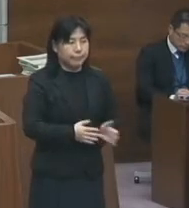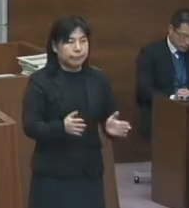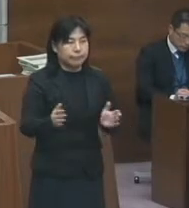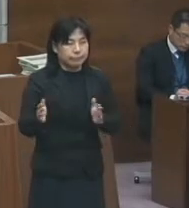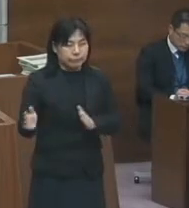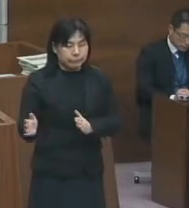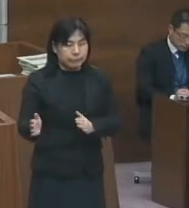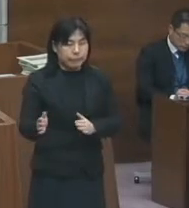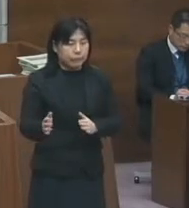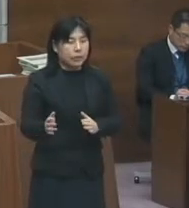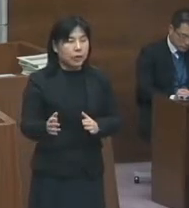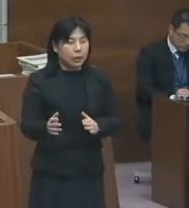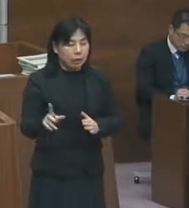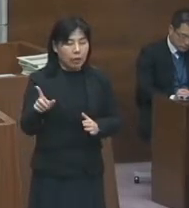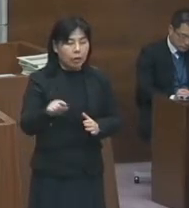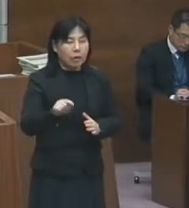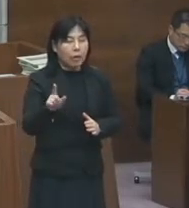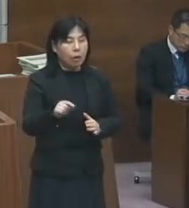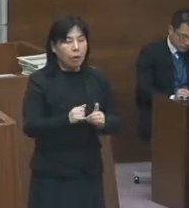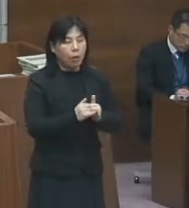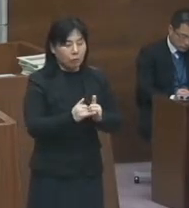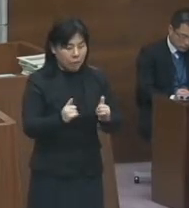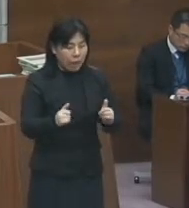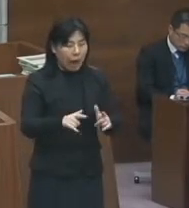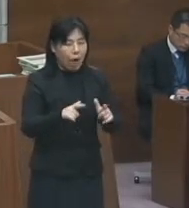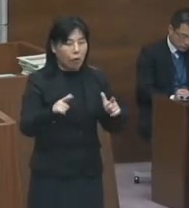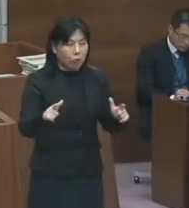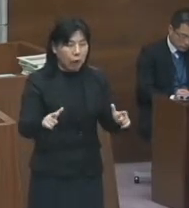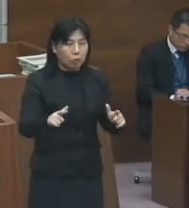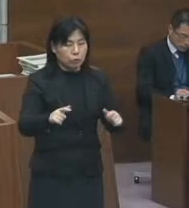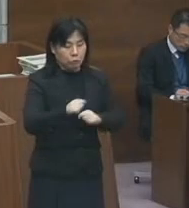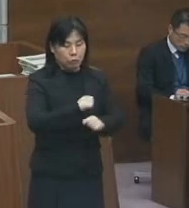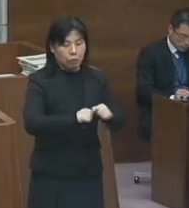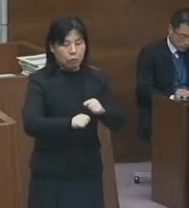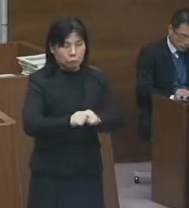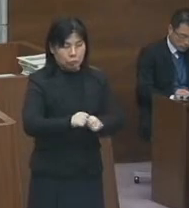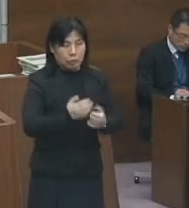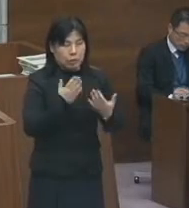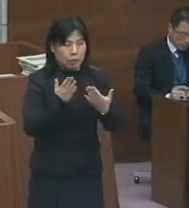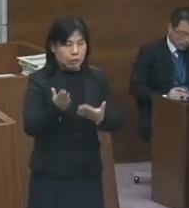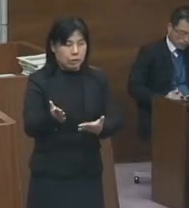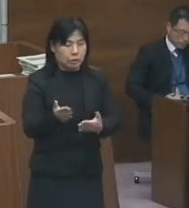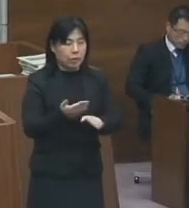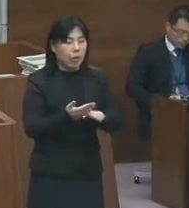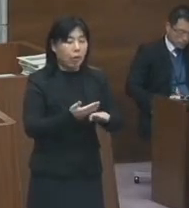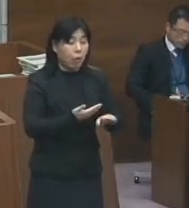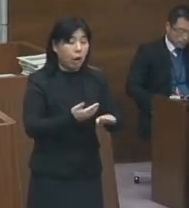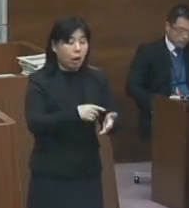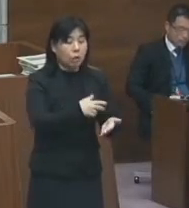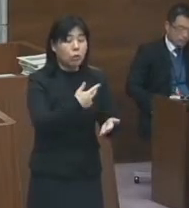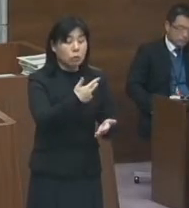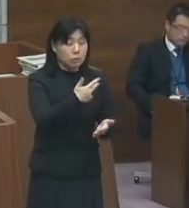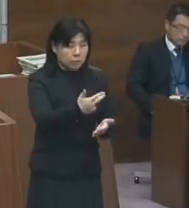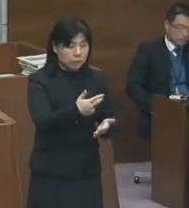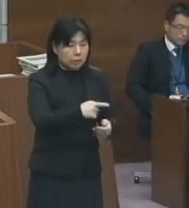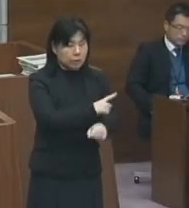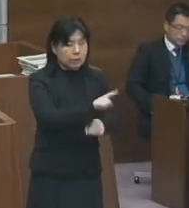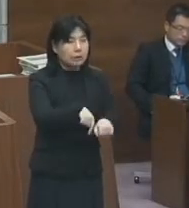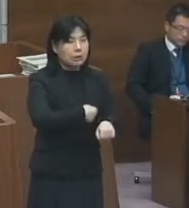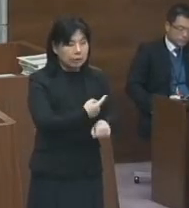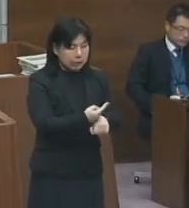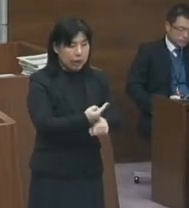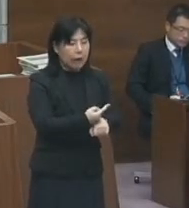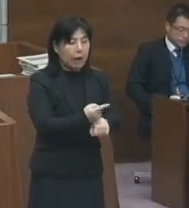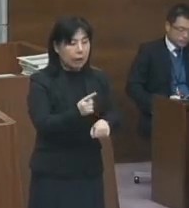2点目は利用者を増やすための取り組みについてお聞きいたします。多都市において1時間あたりの運行本数